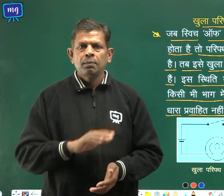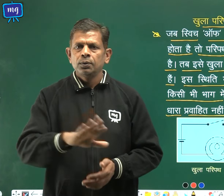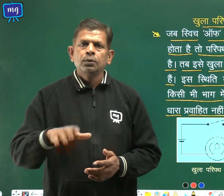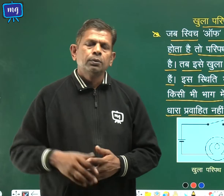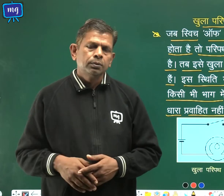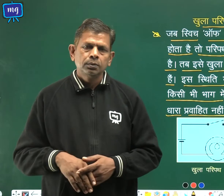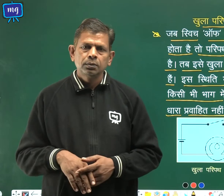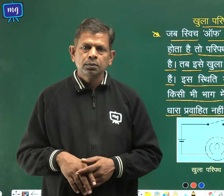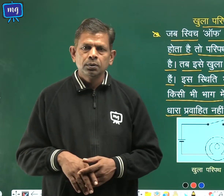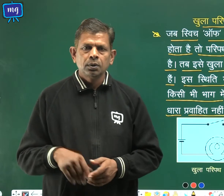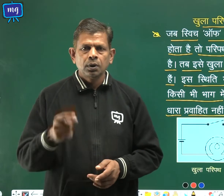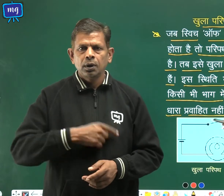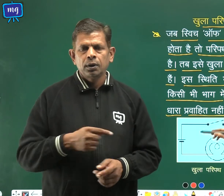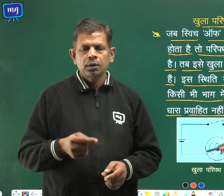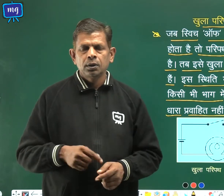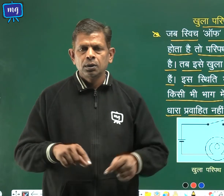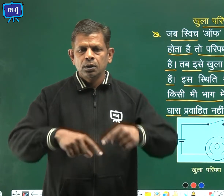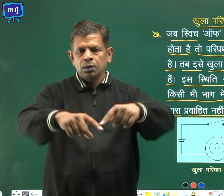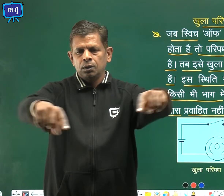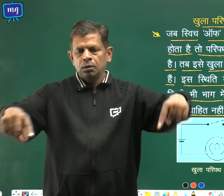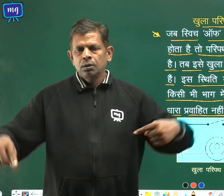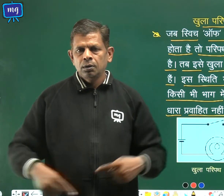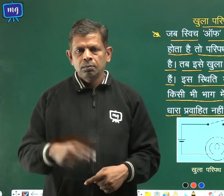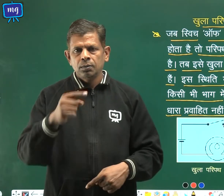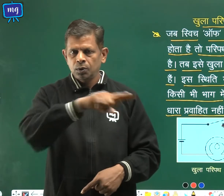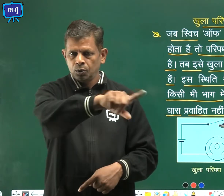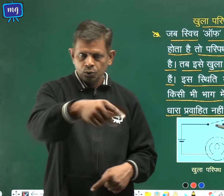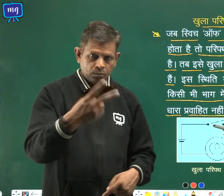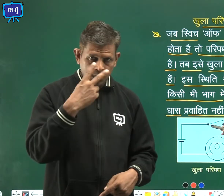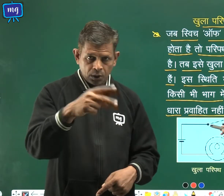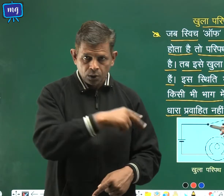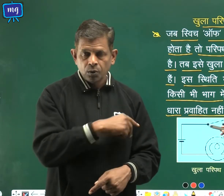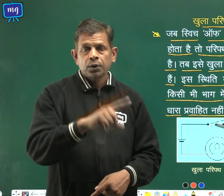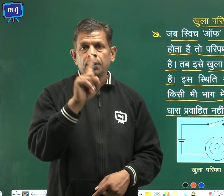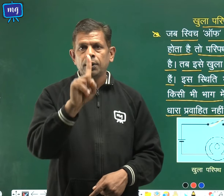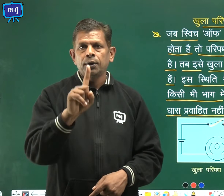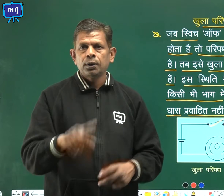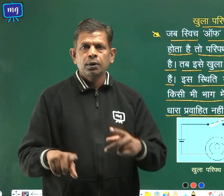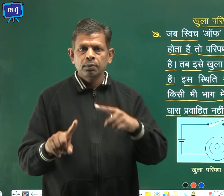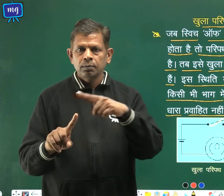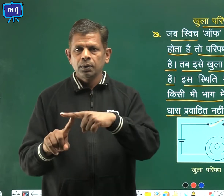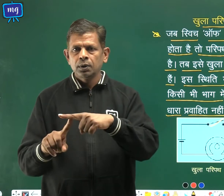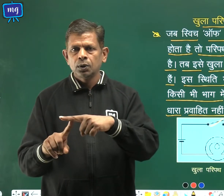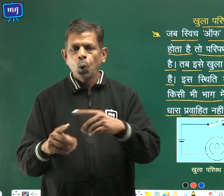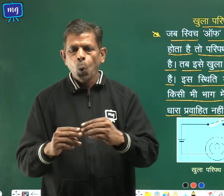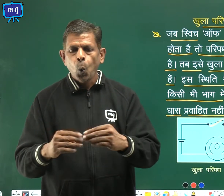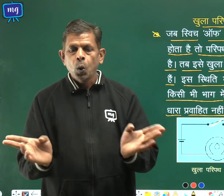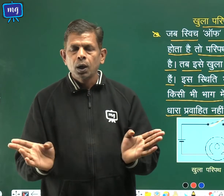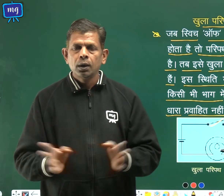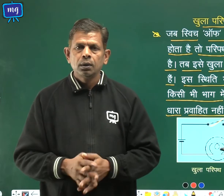बच्चों, इस परिपथ में आप देख रहे हो कि एक टर्मिनल खुला हुआ